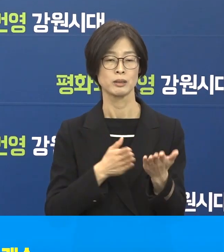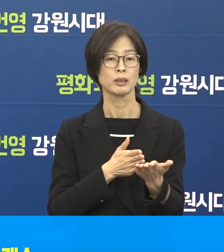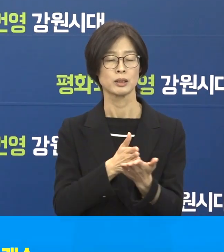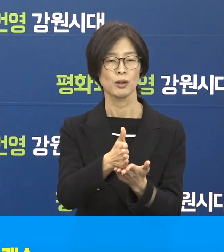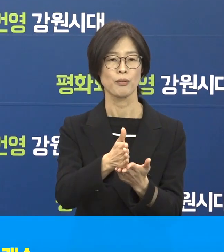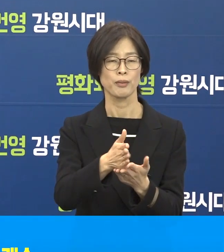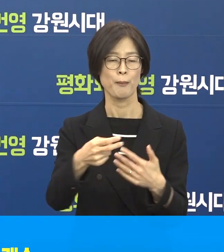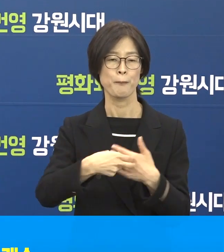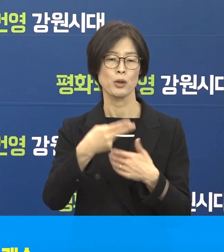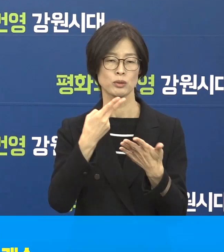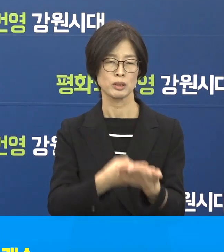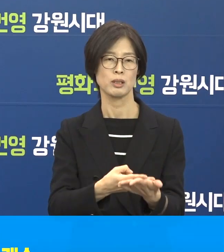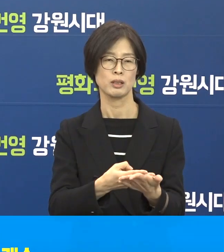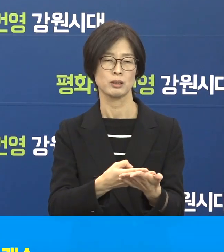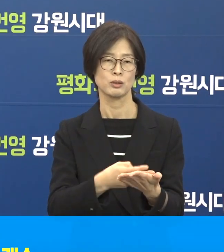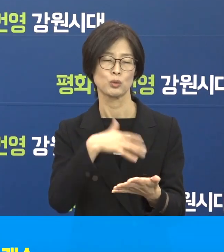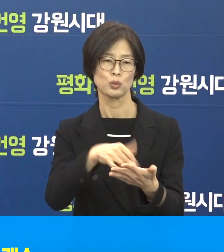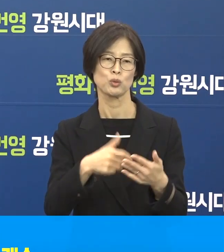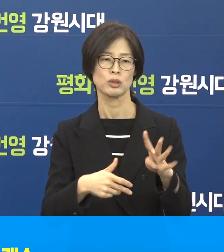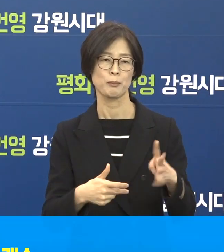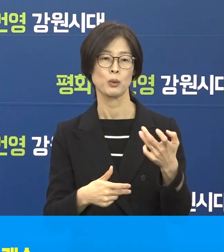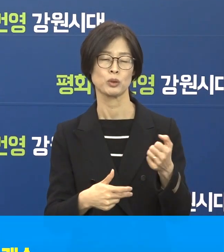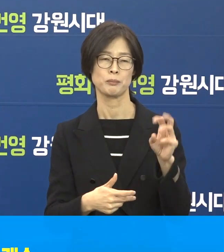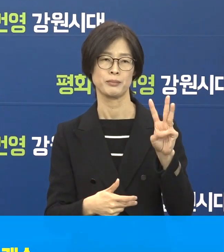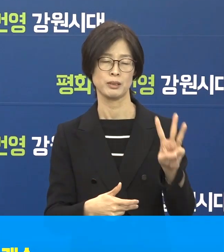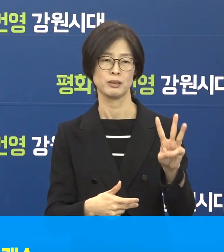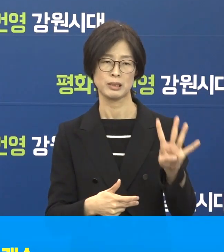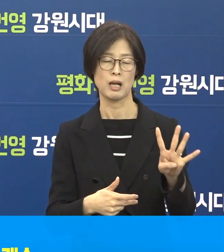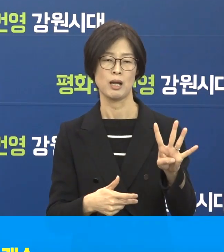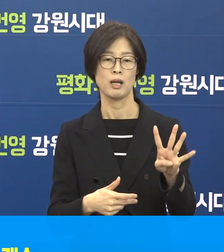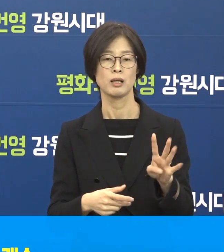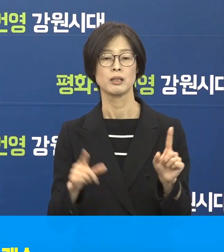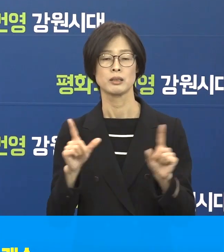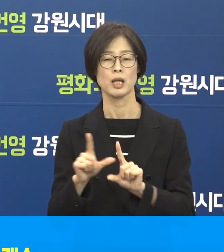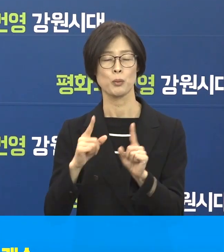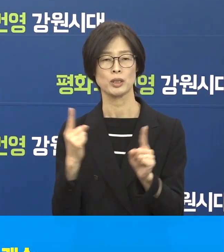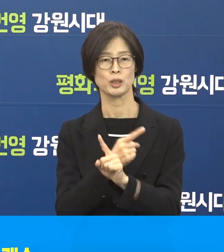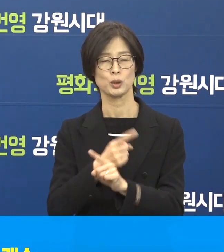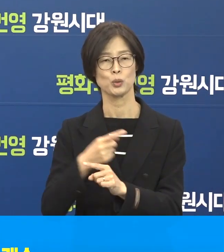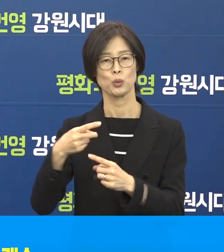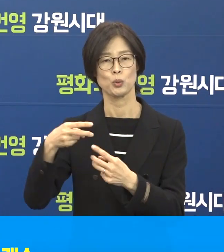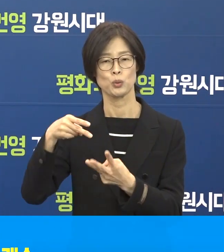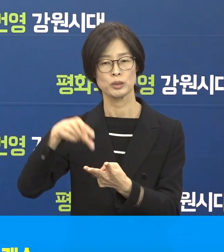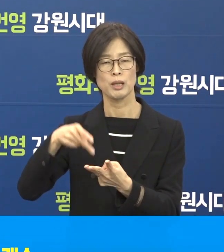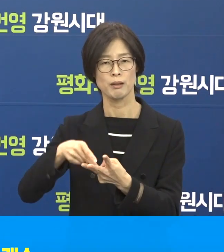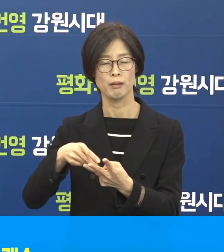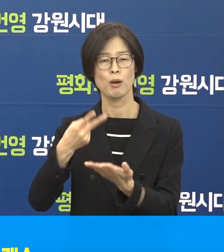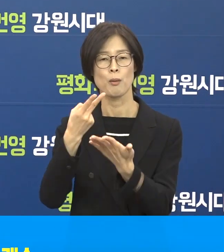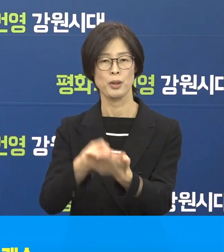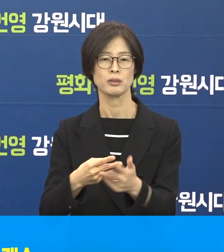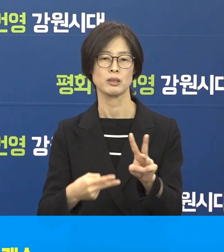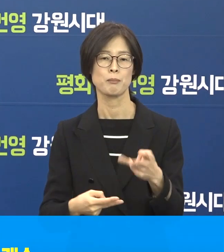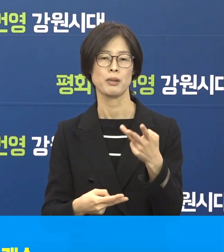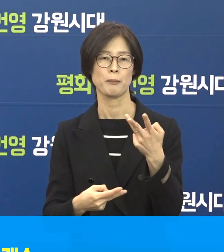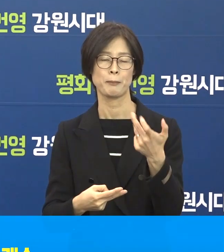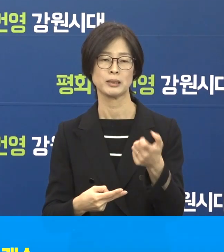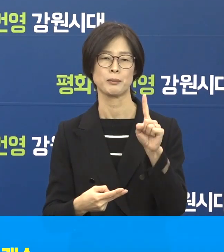전담병원 치료병상 454병상, 생활치료센터 381병상 운영